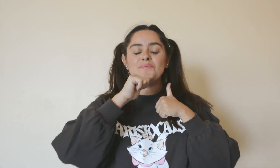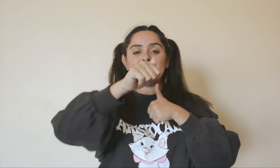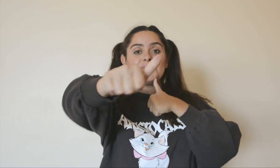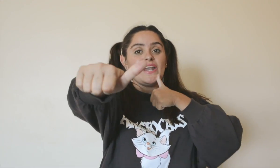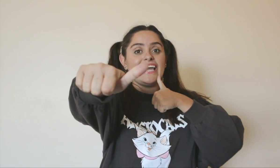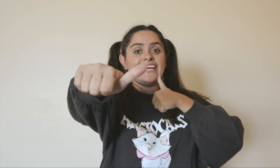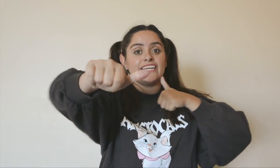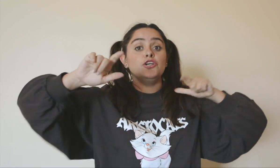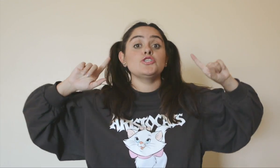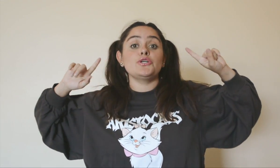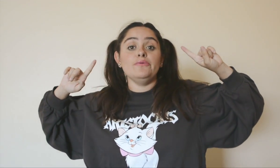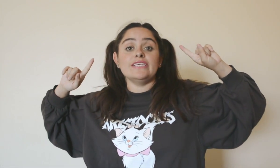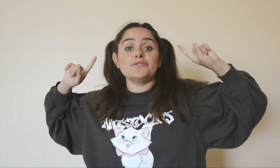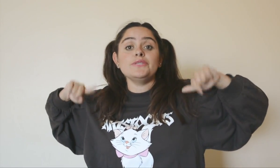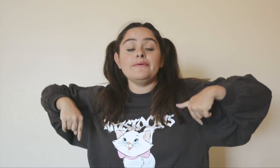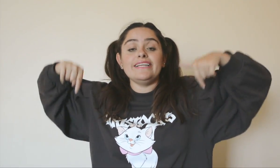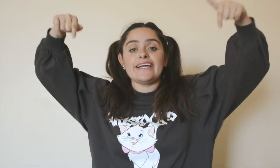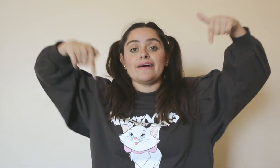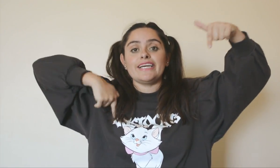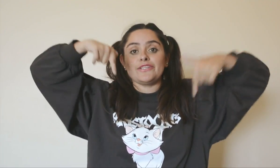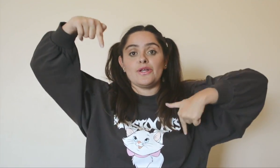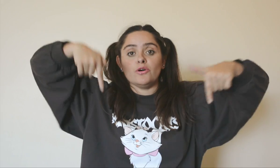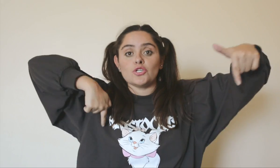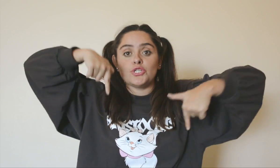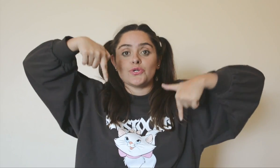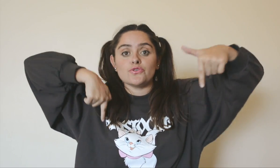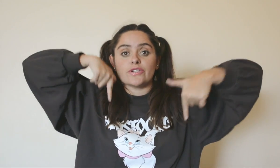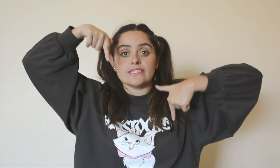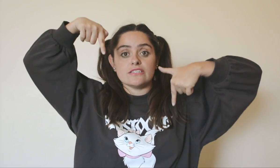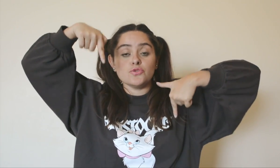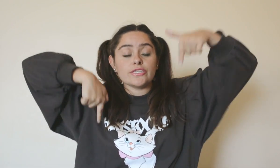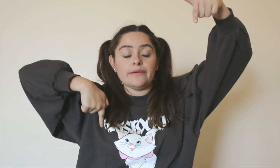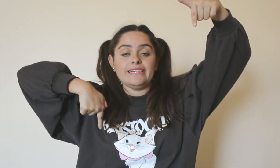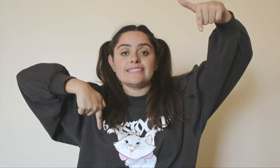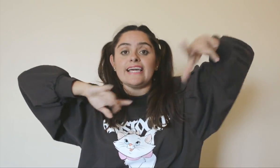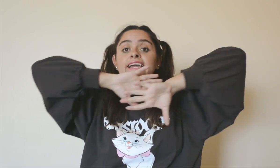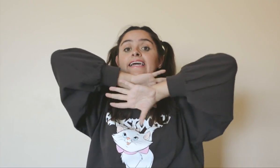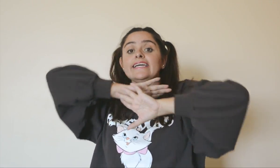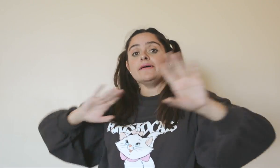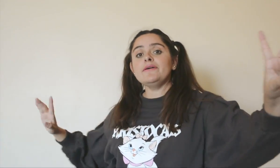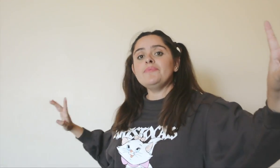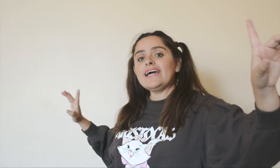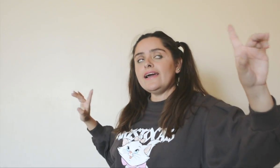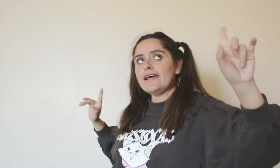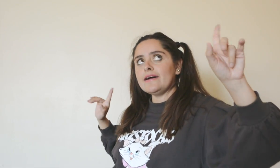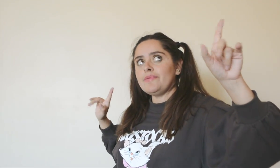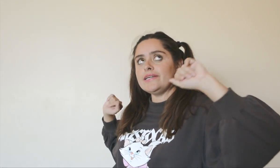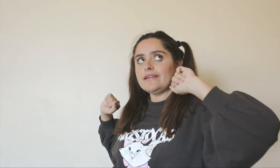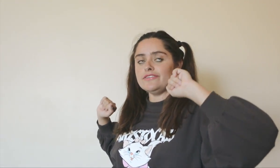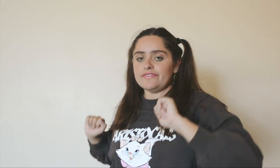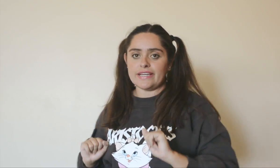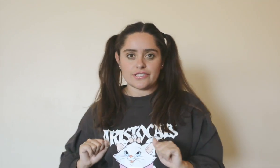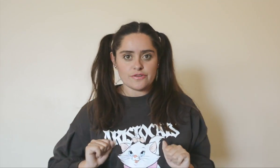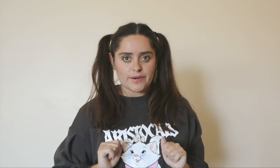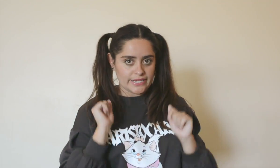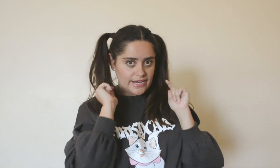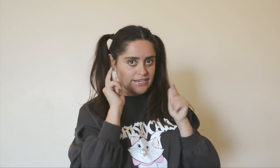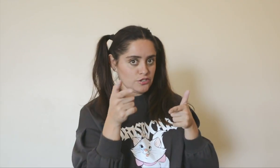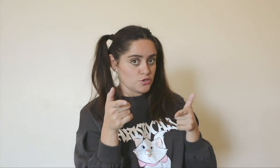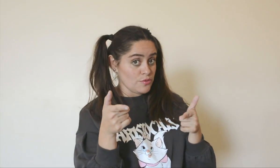bonito like. No se te olvide suscribirte acá abajo en el botoncito rojo que dice suscribirse y también pícale a la campanita de notificación para que cada que yo suba un